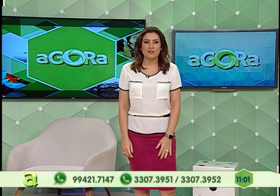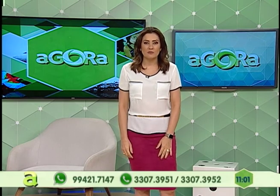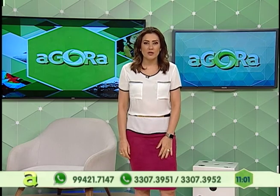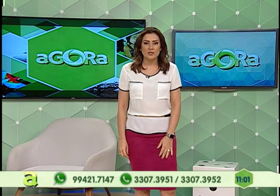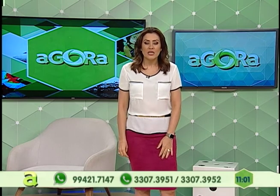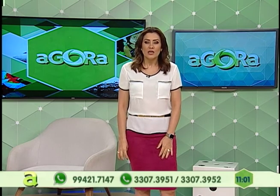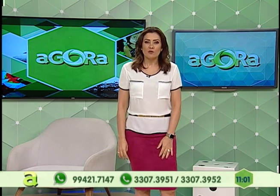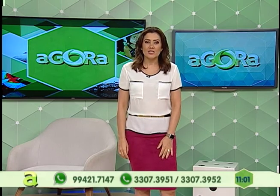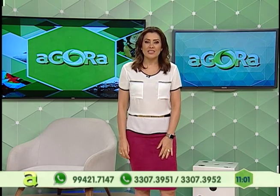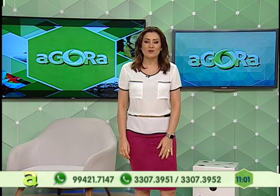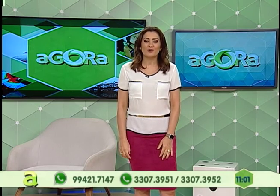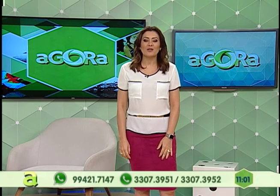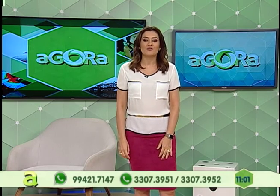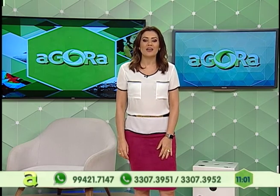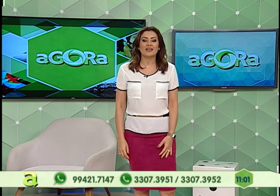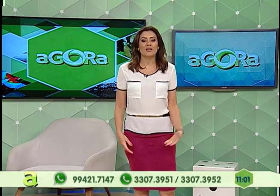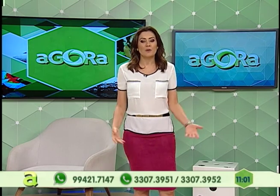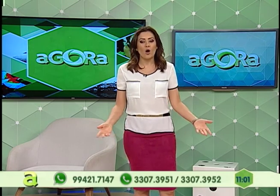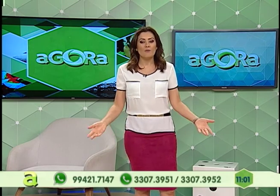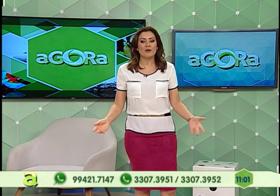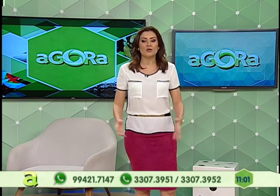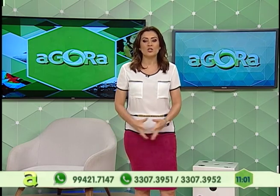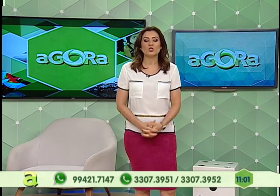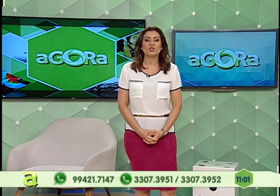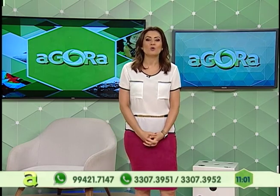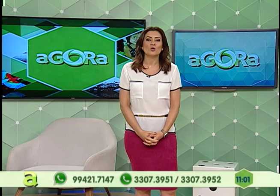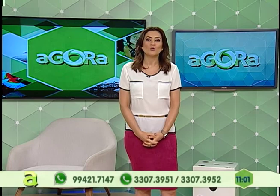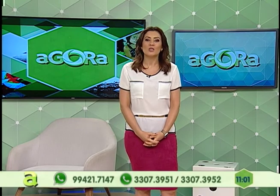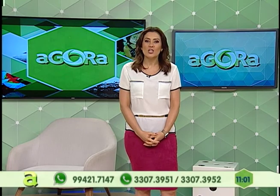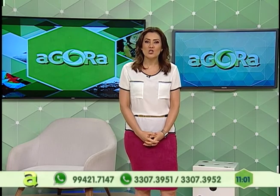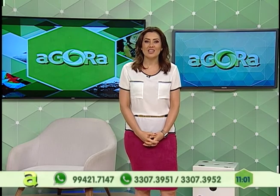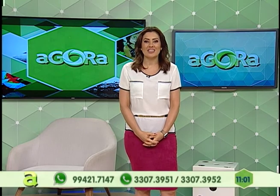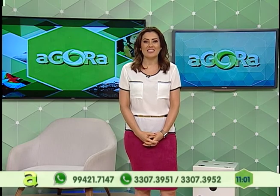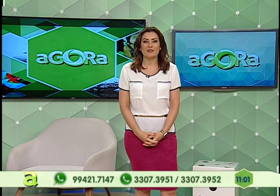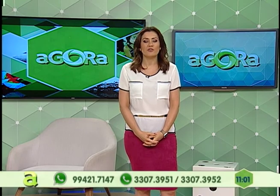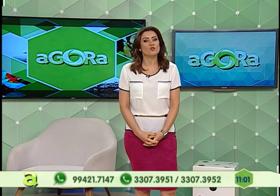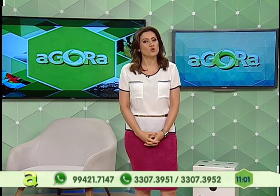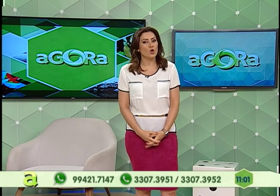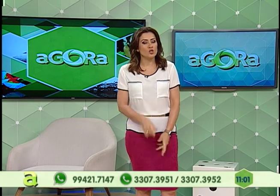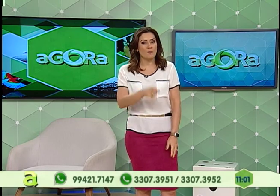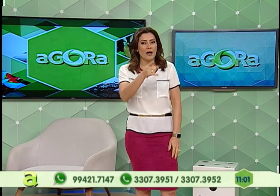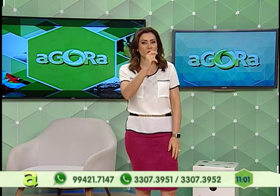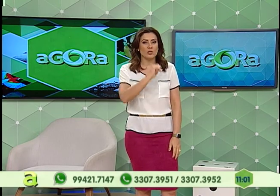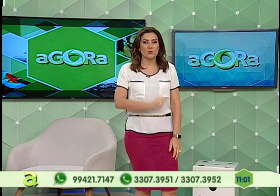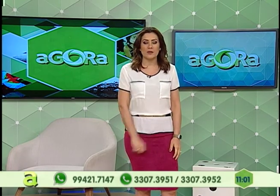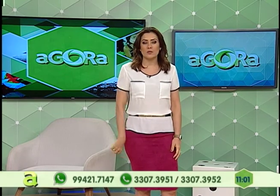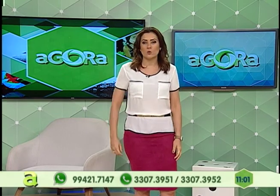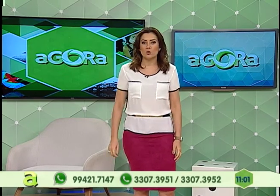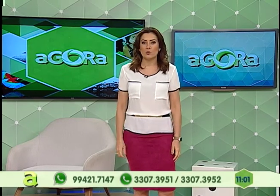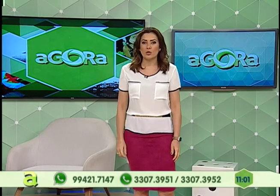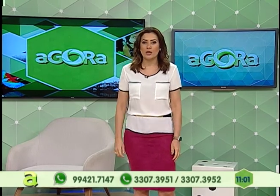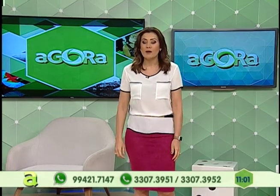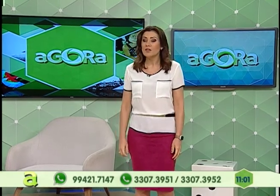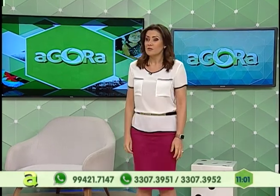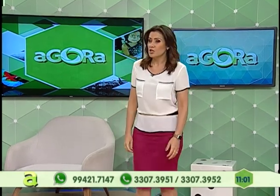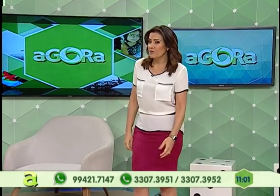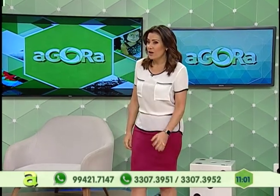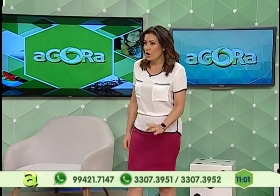Elefantes. Você que tem do outro lado, fica ligado. Porque, obviamente, que a gente tem o nosso kit da Três Elefantes hoje para os telespectadores do programa. Você já vai logo